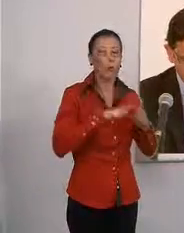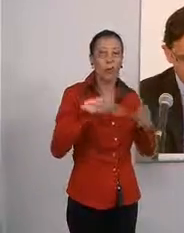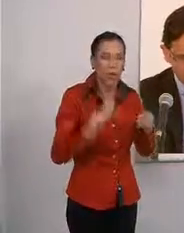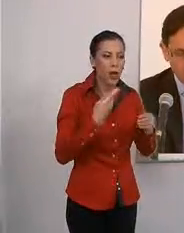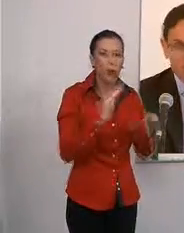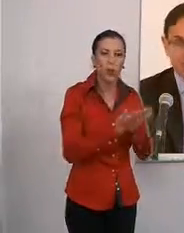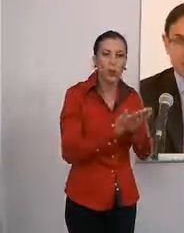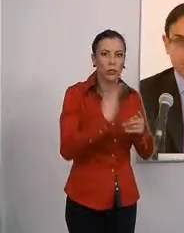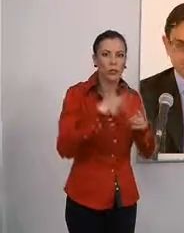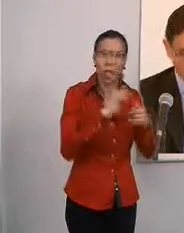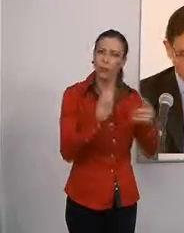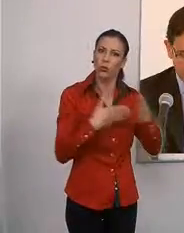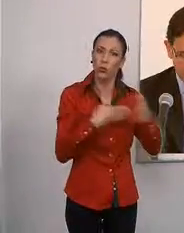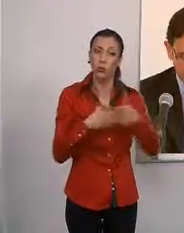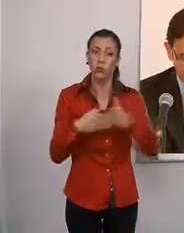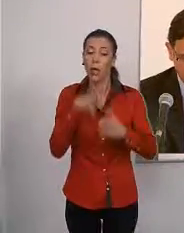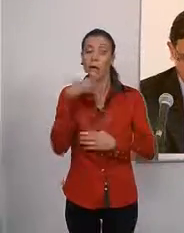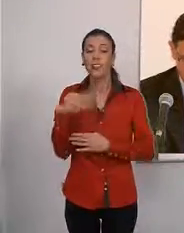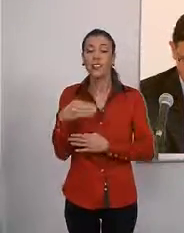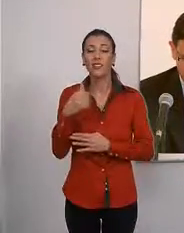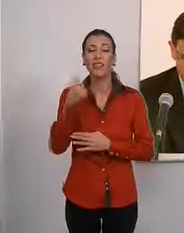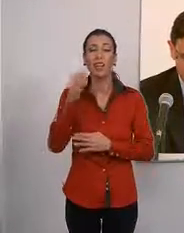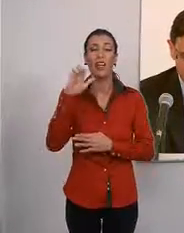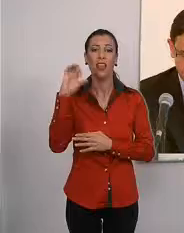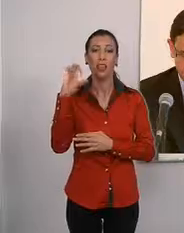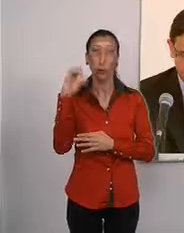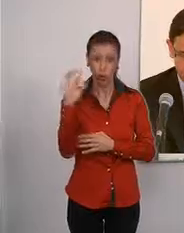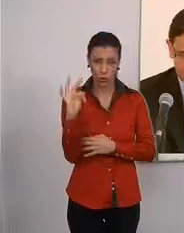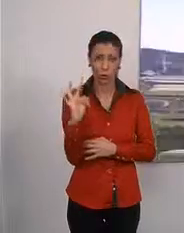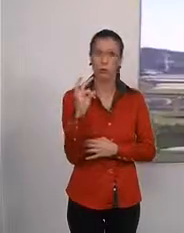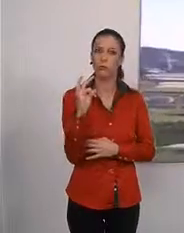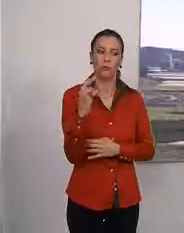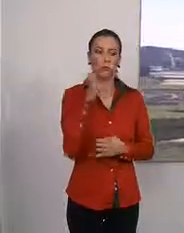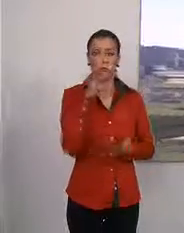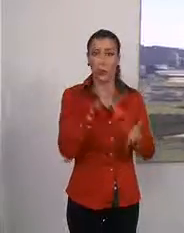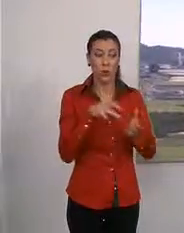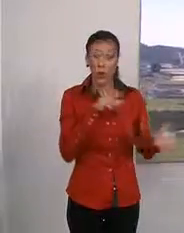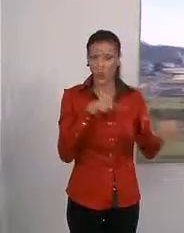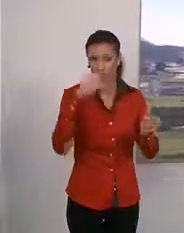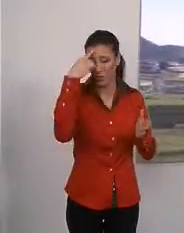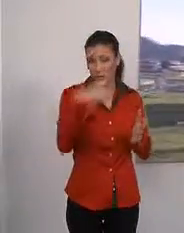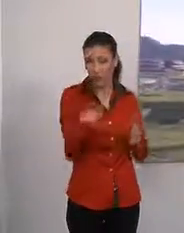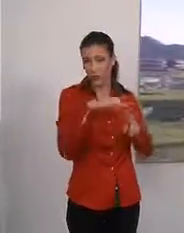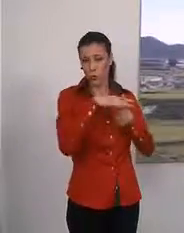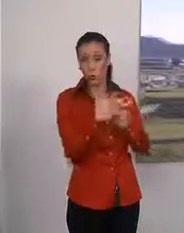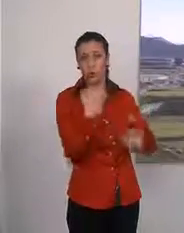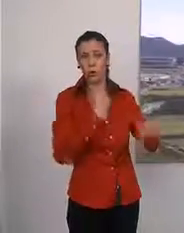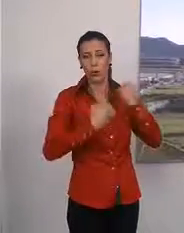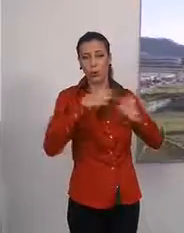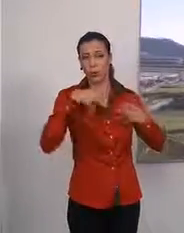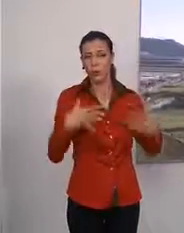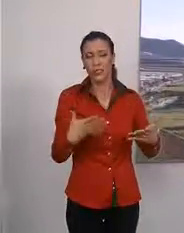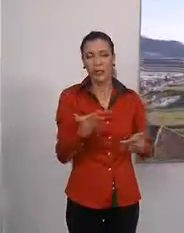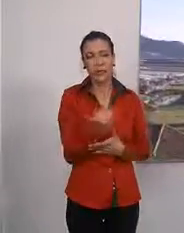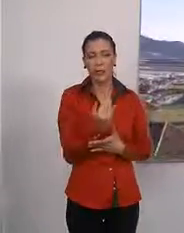materializar la propuesta. El presidente de AECOS comentó que, dado el momento económico por el que estamos,